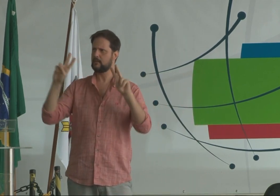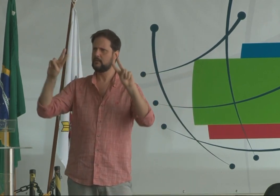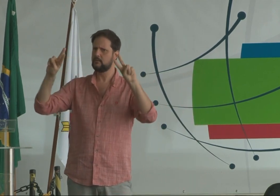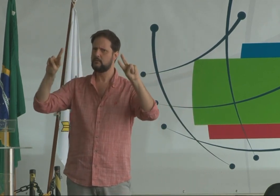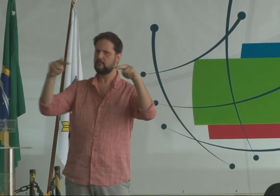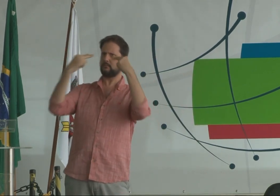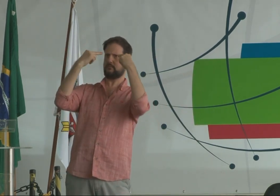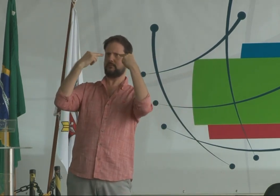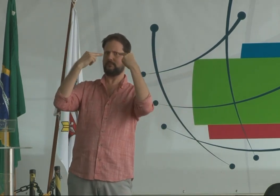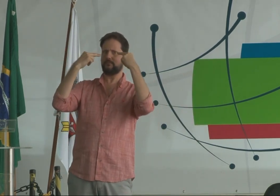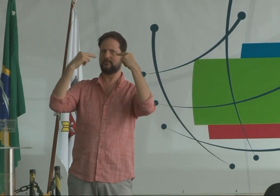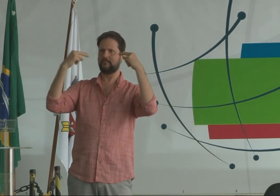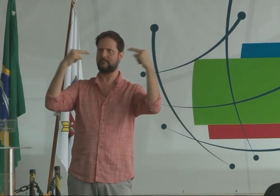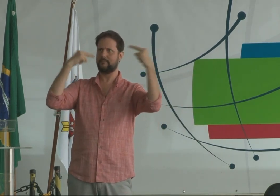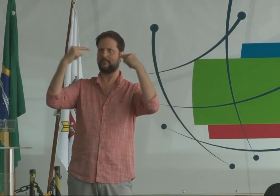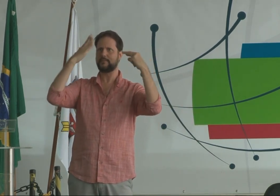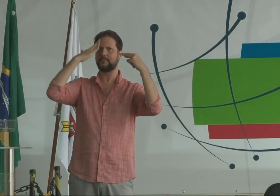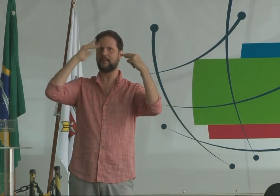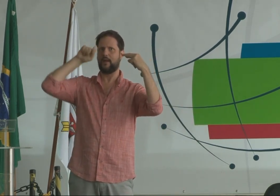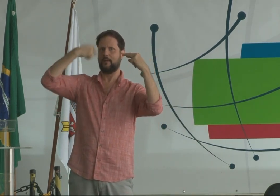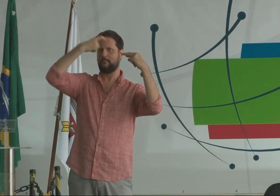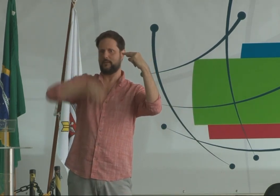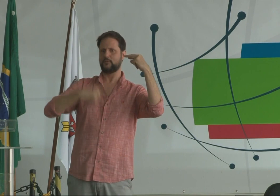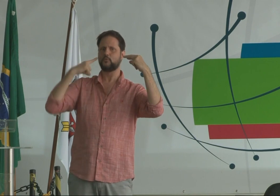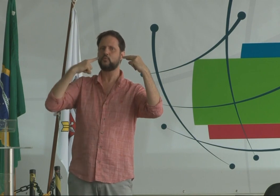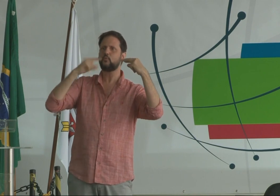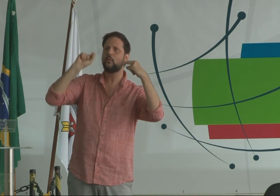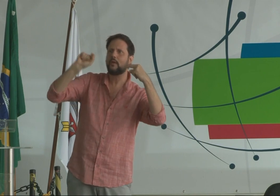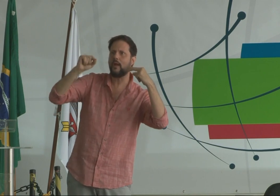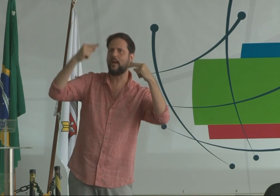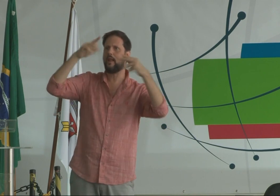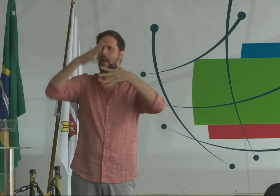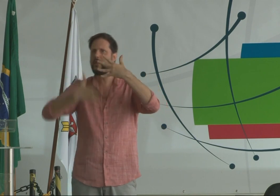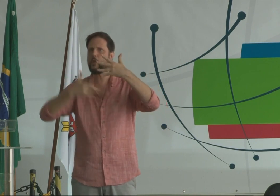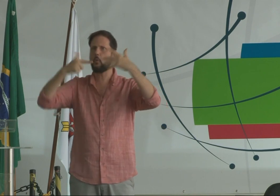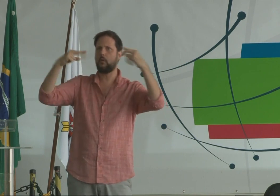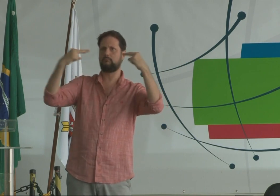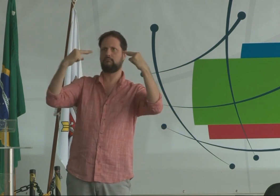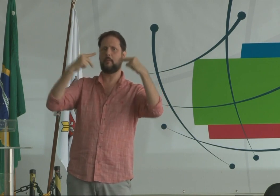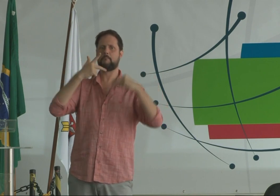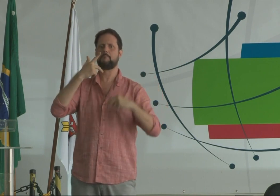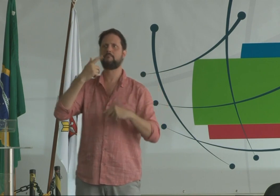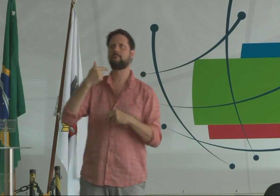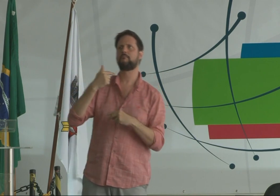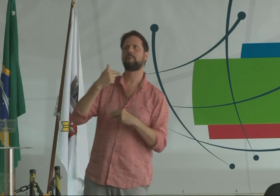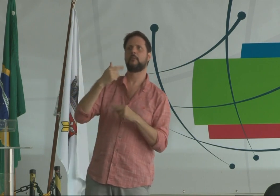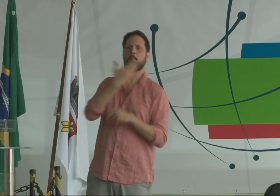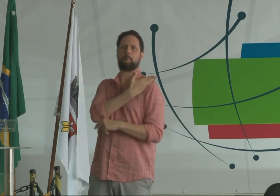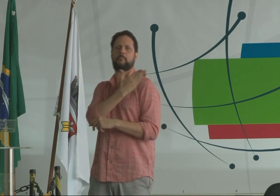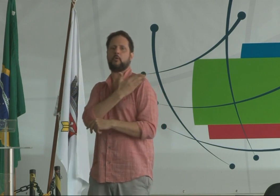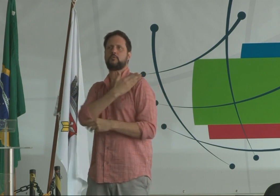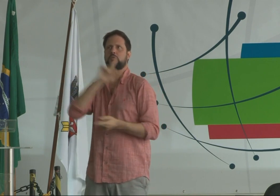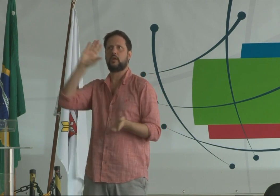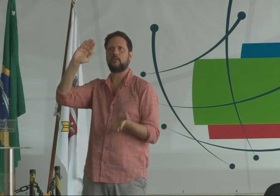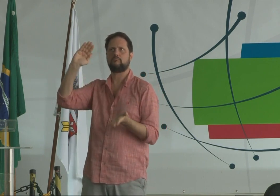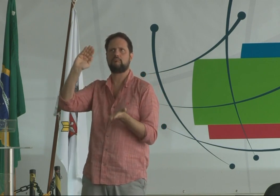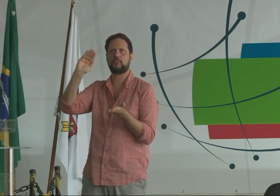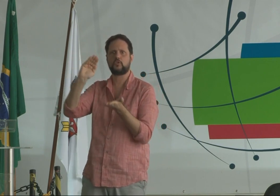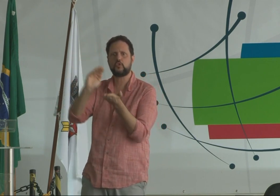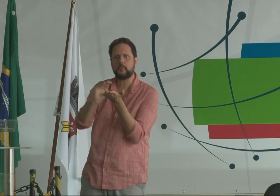mas a maioria ainda percebora para mim, pelo fato de eu ser estudo, e isso chama atenção, eu percebo que